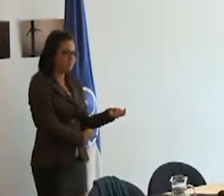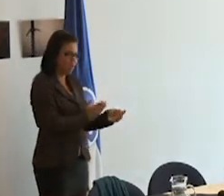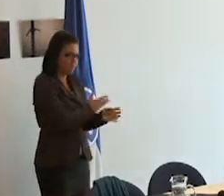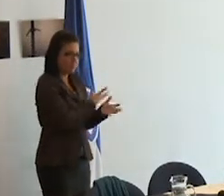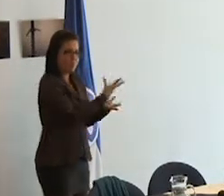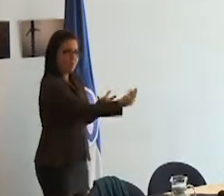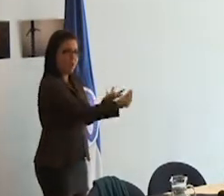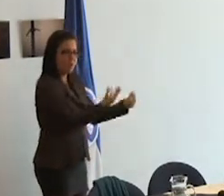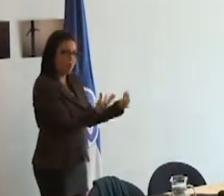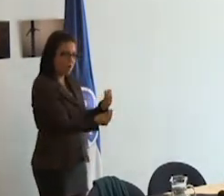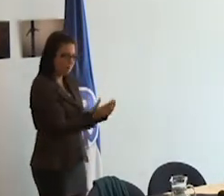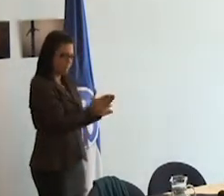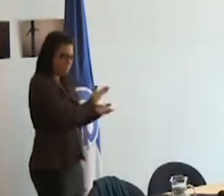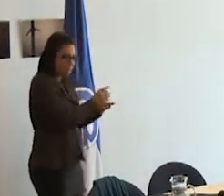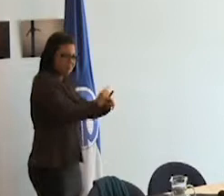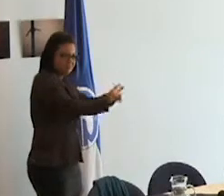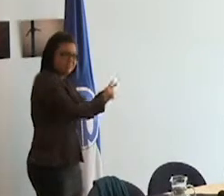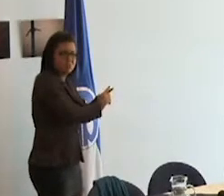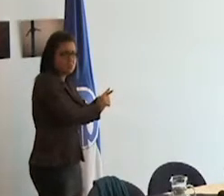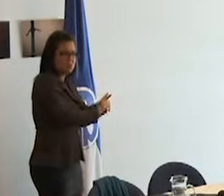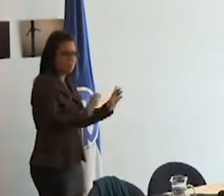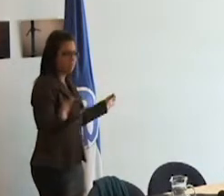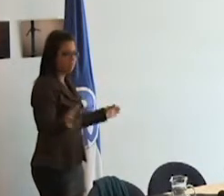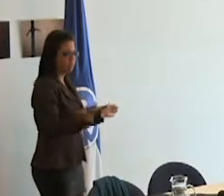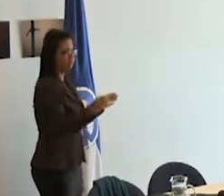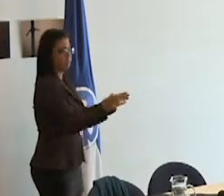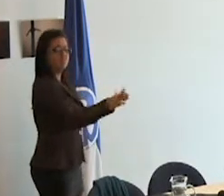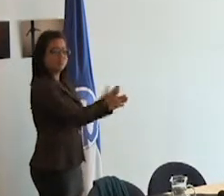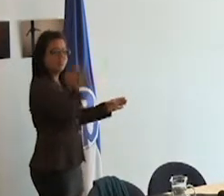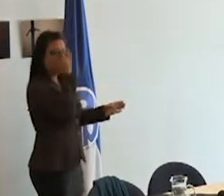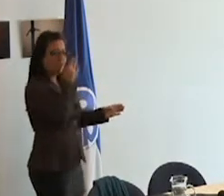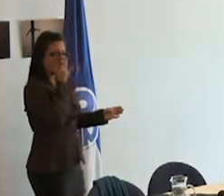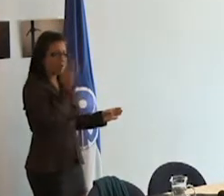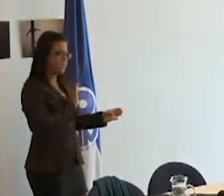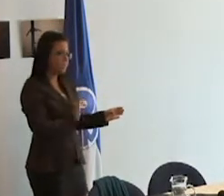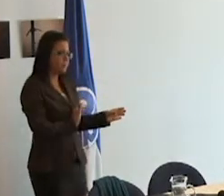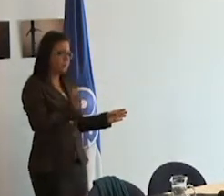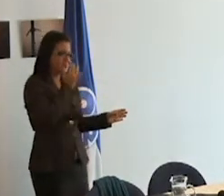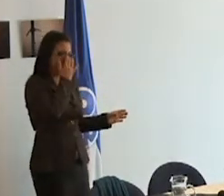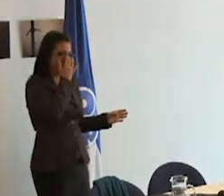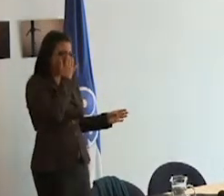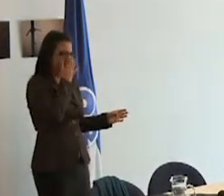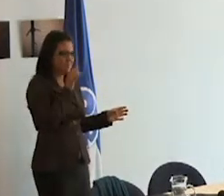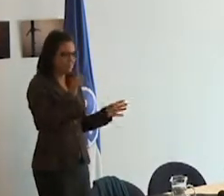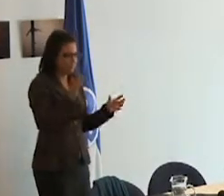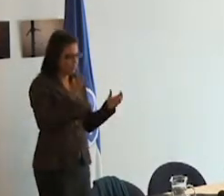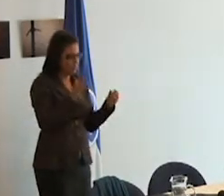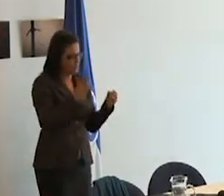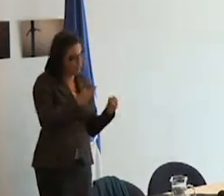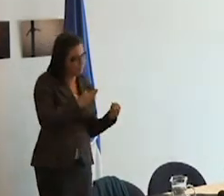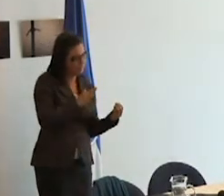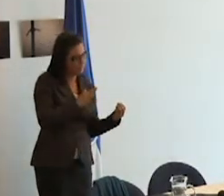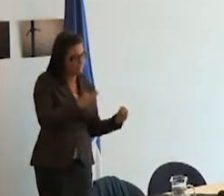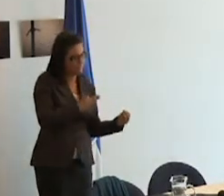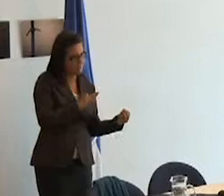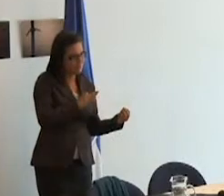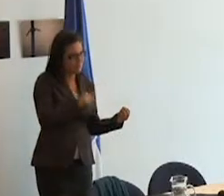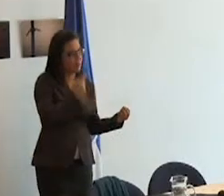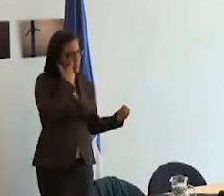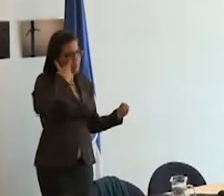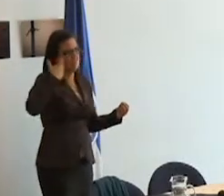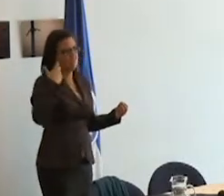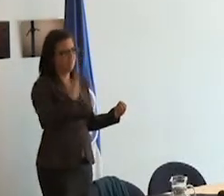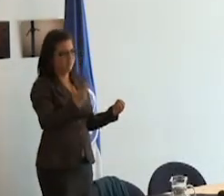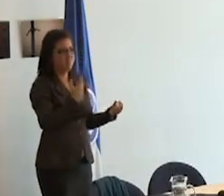de su identidad y generando con esto una situación de subalternización que se hace evidente en los lugares dentro